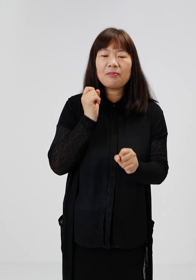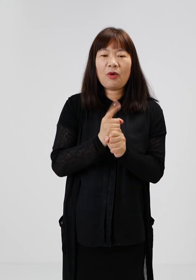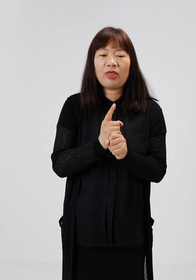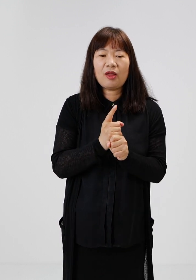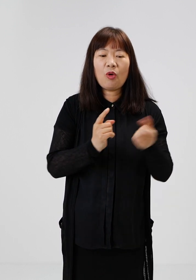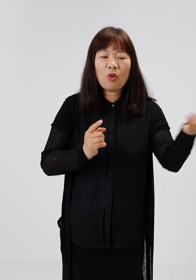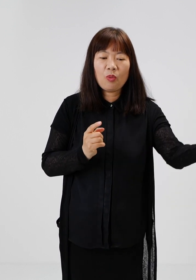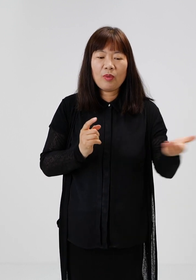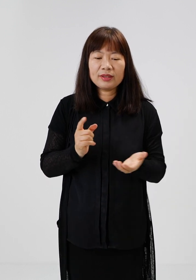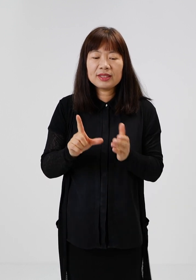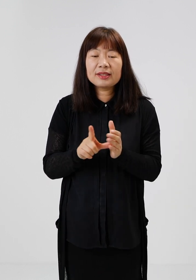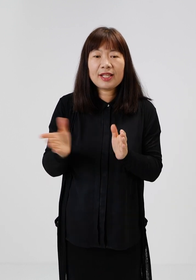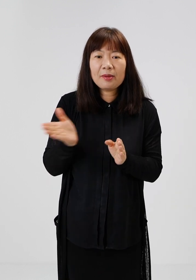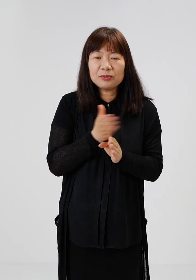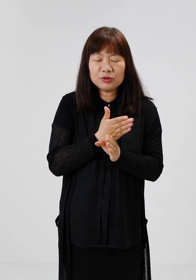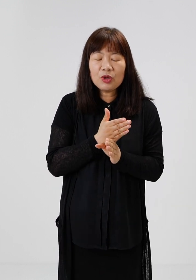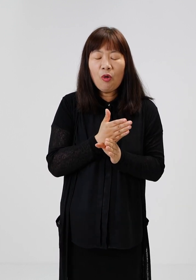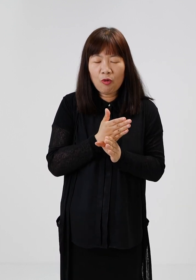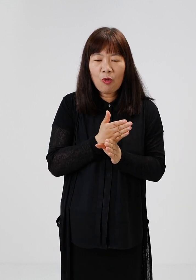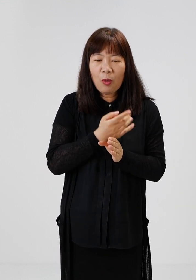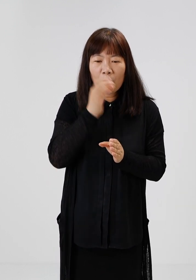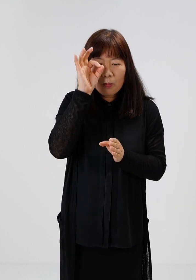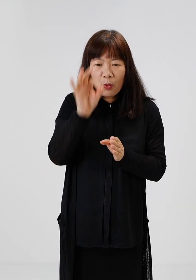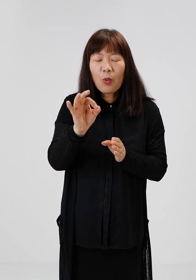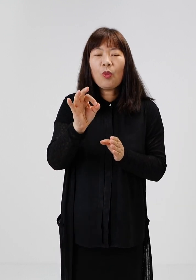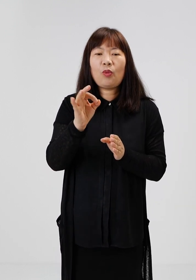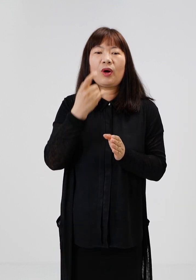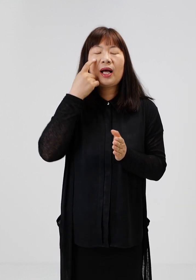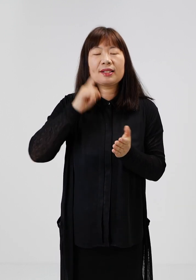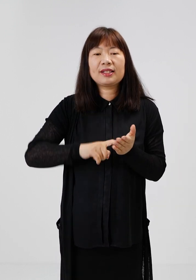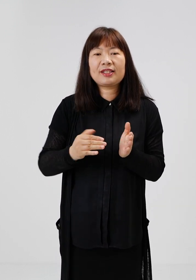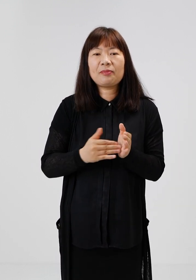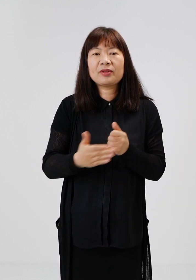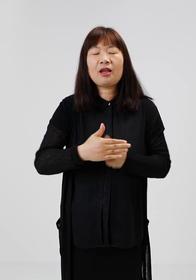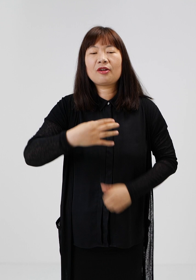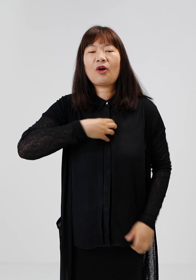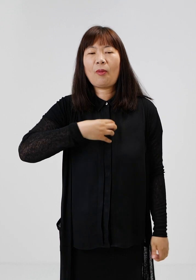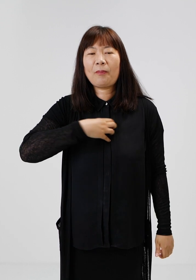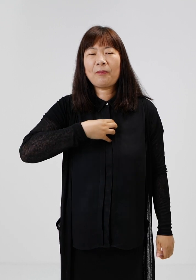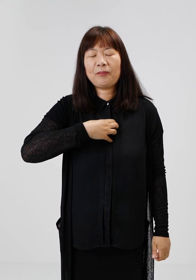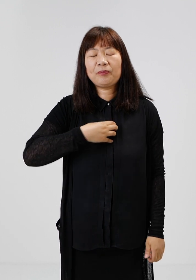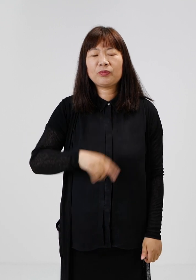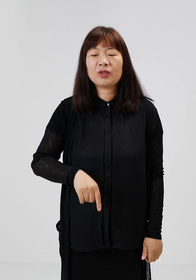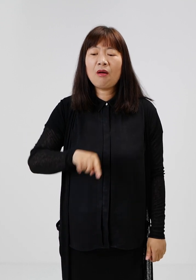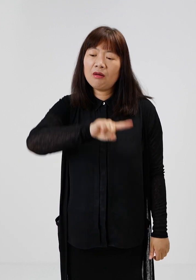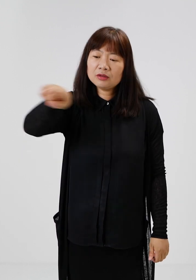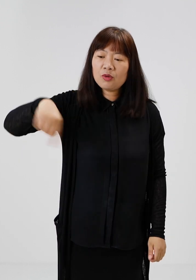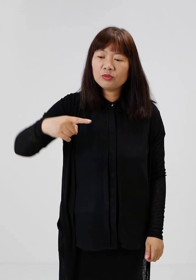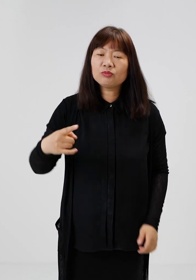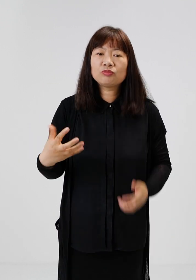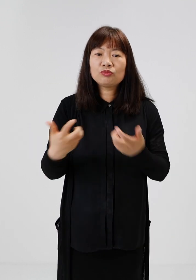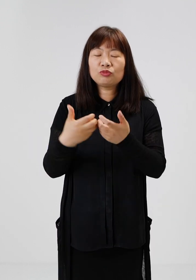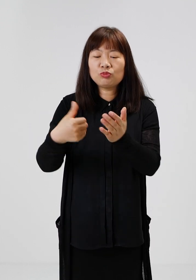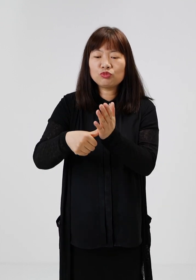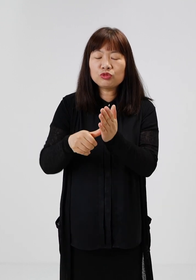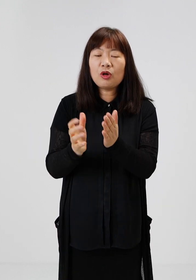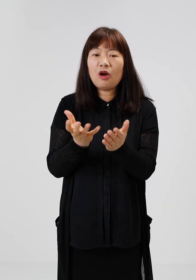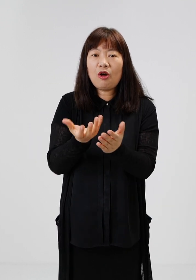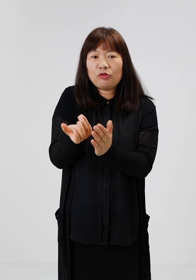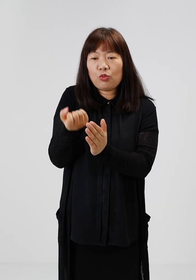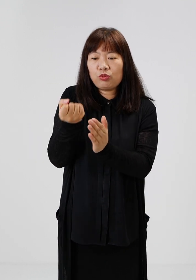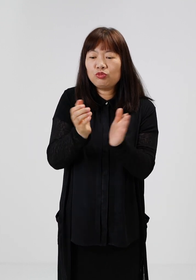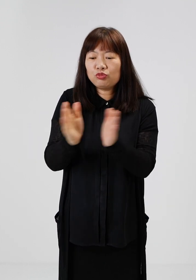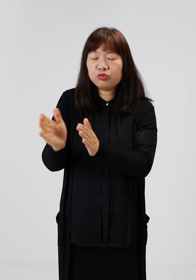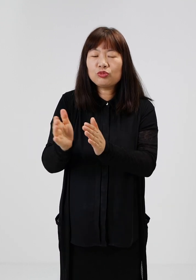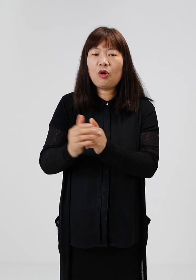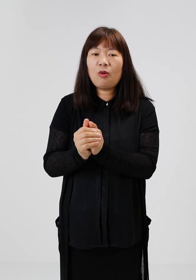이스라엘 백성들도 겁이 났겠죠. 왜? 저들은 무기도 제대로 갖추었고 국가 조직도 제대로 있는데